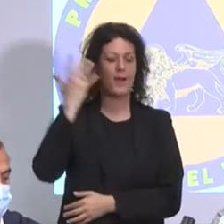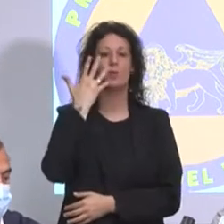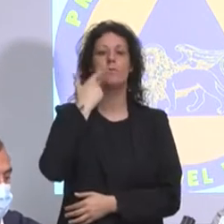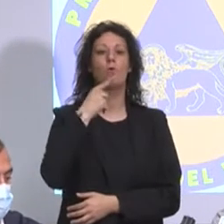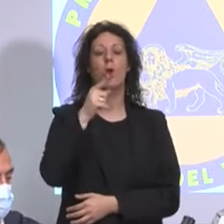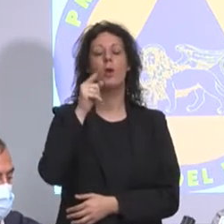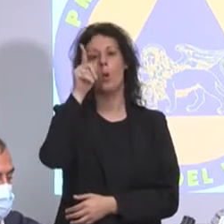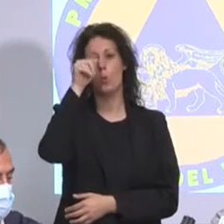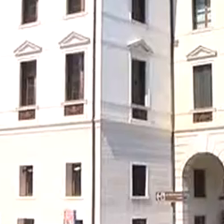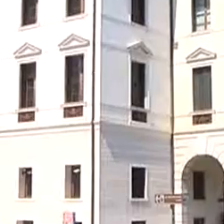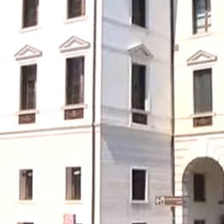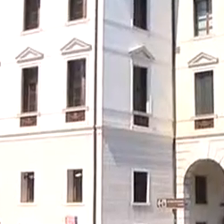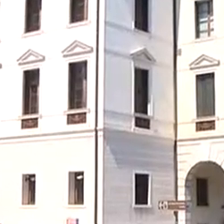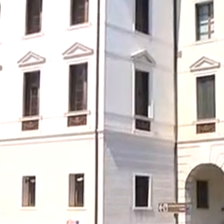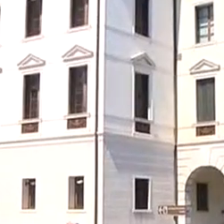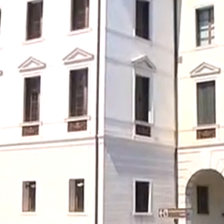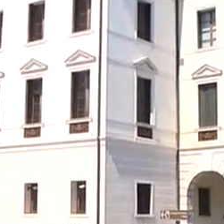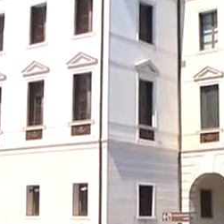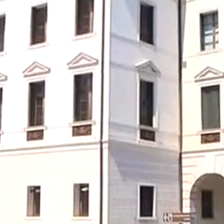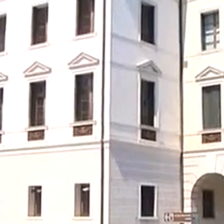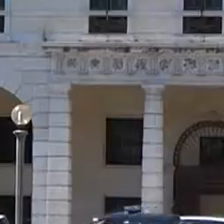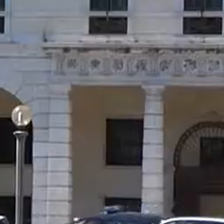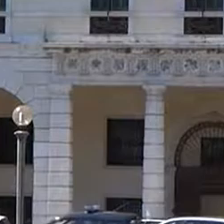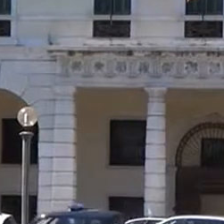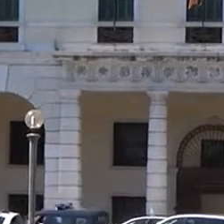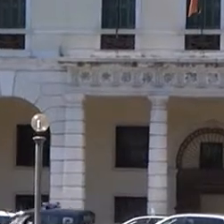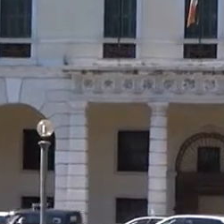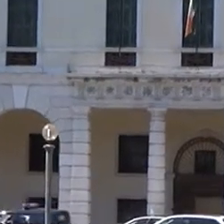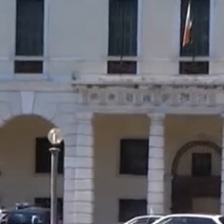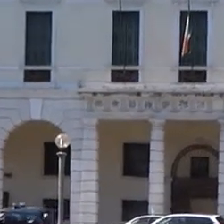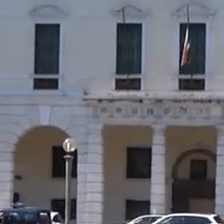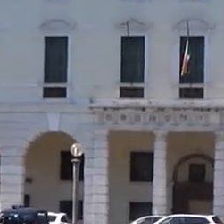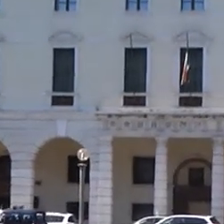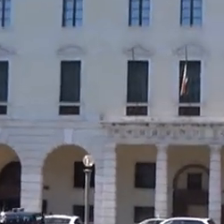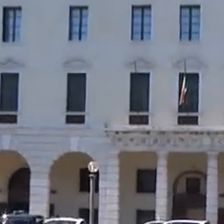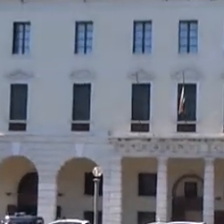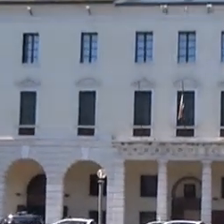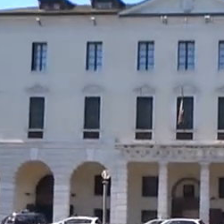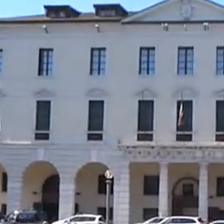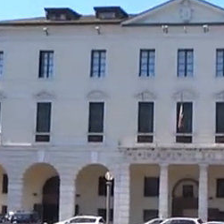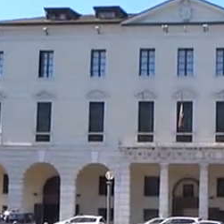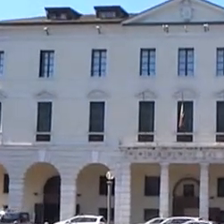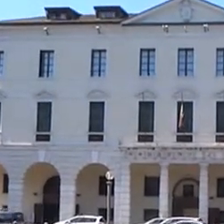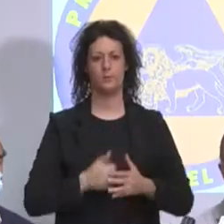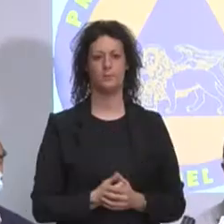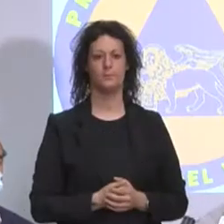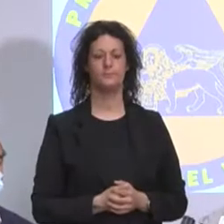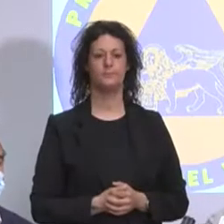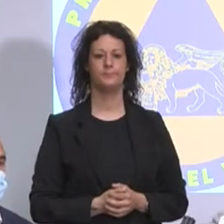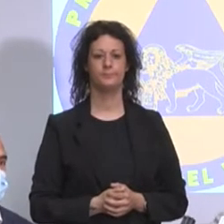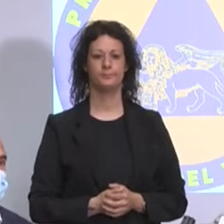tutto un ragionamento da farci. Altro fronte aperto con il governo è quello legato al corso di medicina a Treviso. Si è aperto un